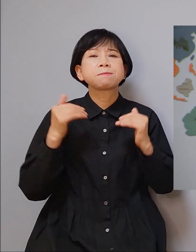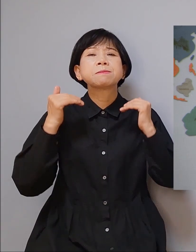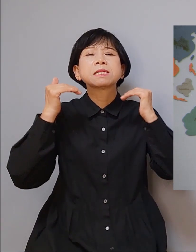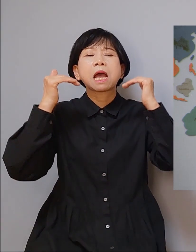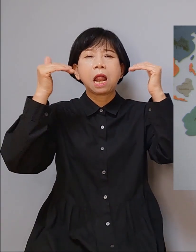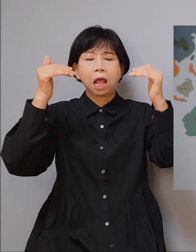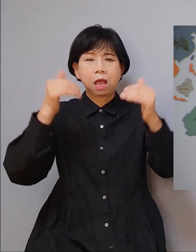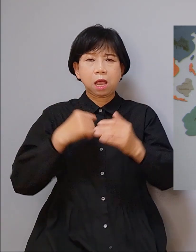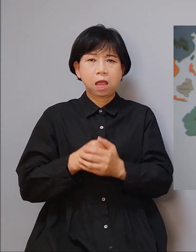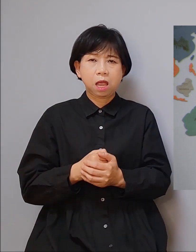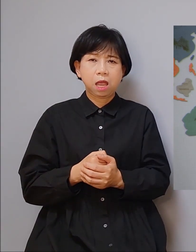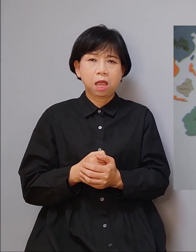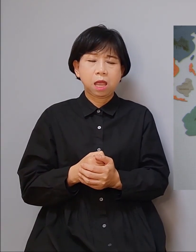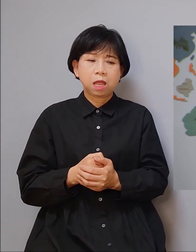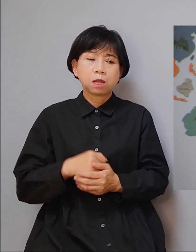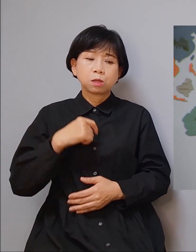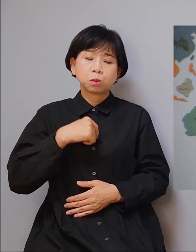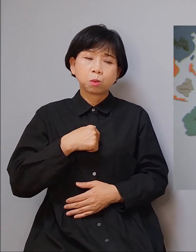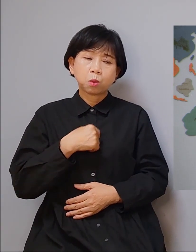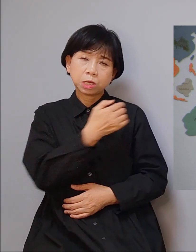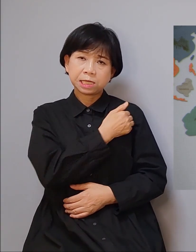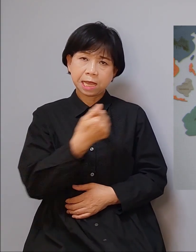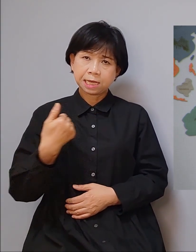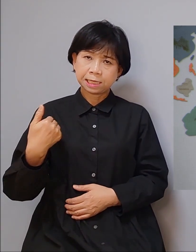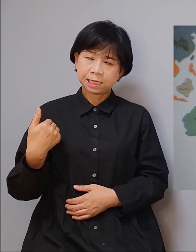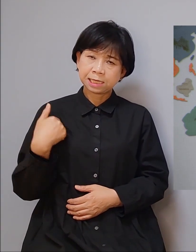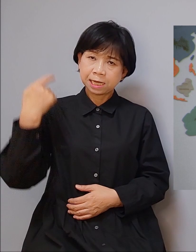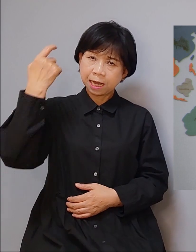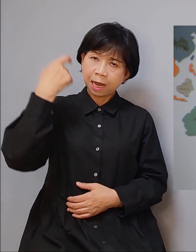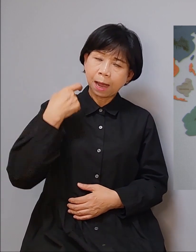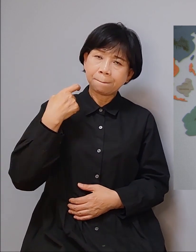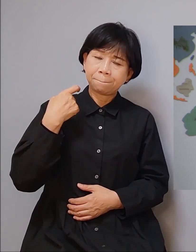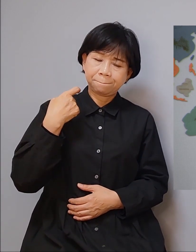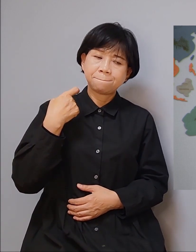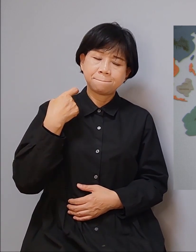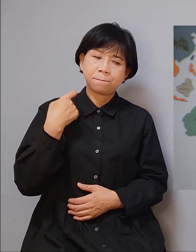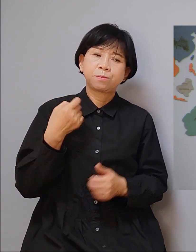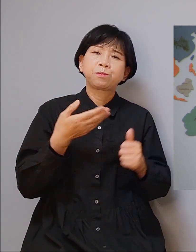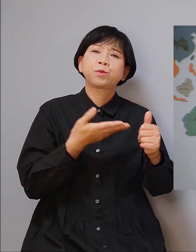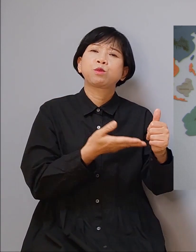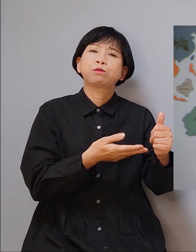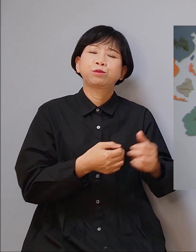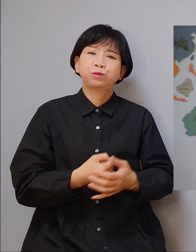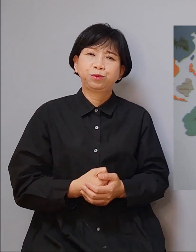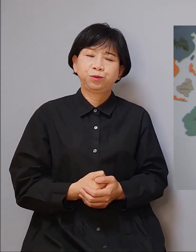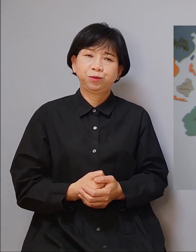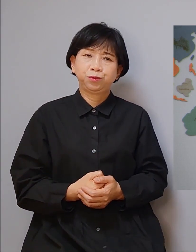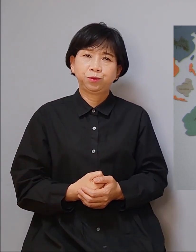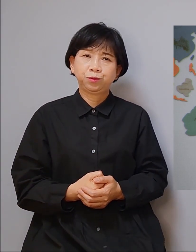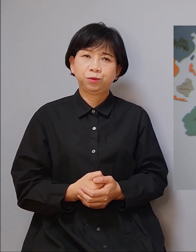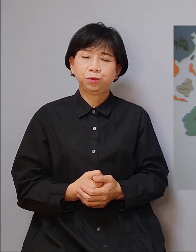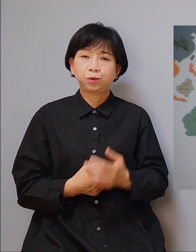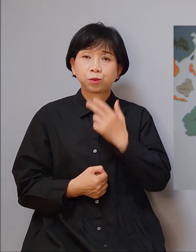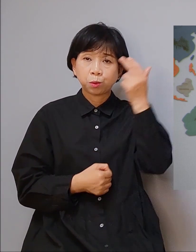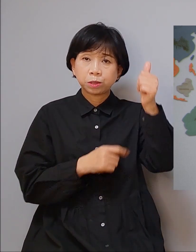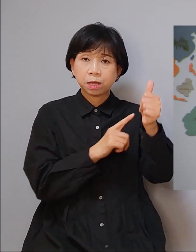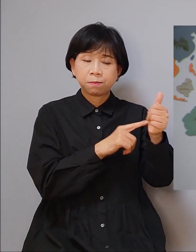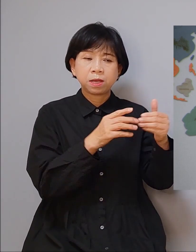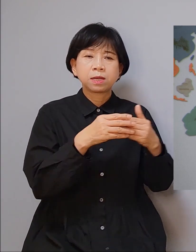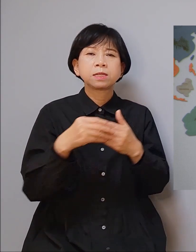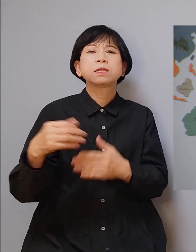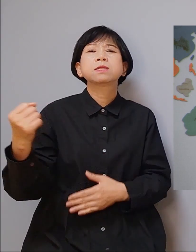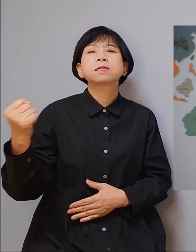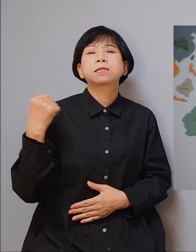만드시는 거예요. 하나님은요, 자신감을 얻게끔 요셉을 만들어 가시는 거죠. 하나님은요, 또 요셉이